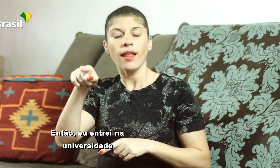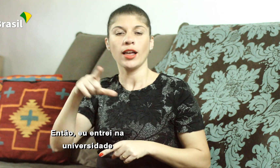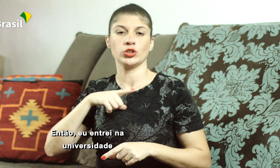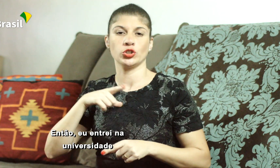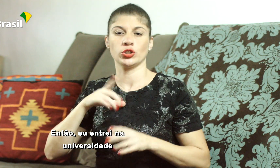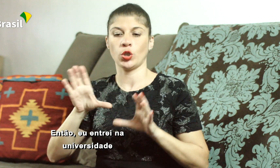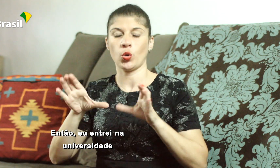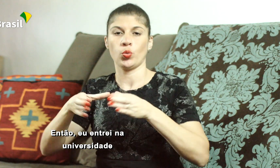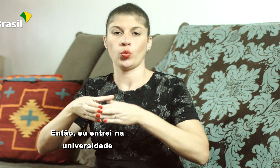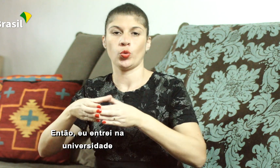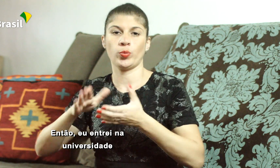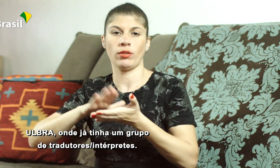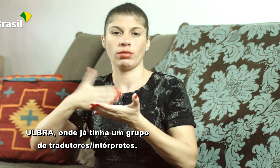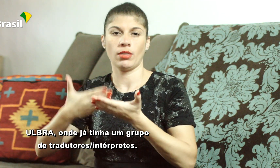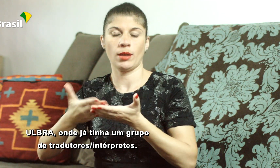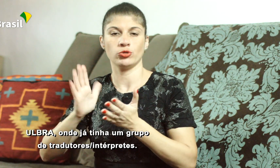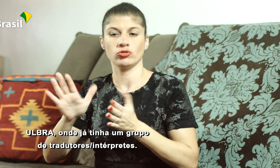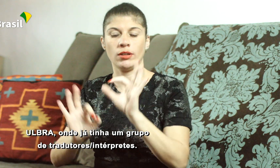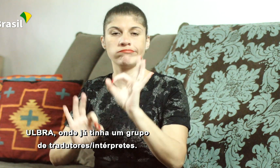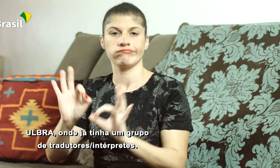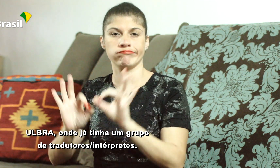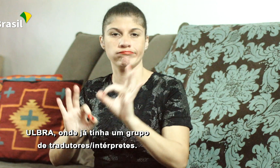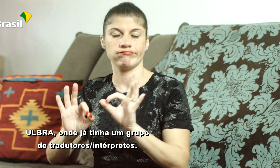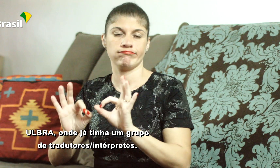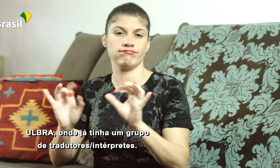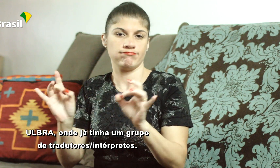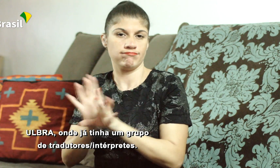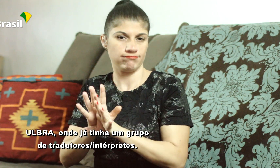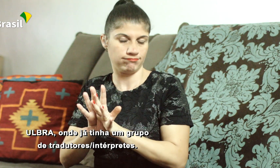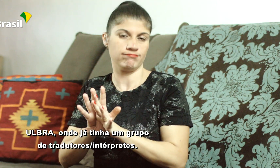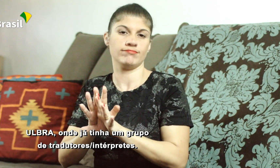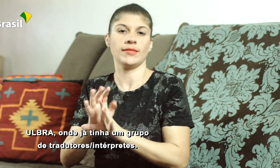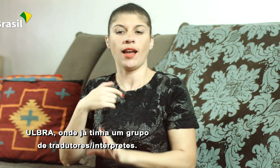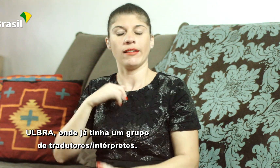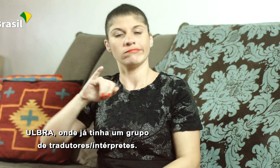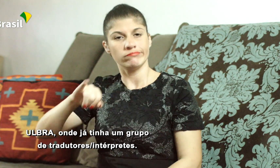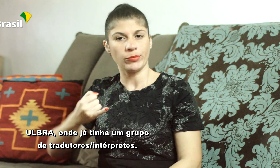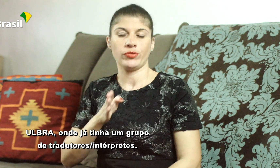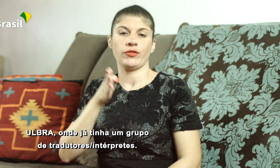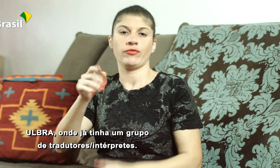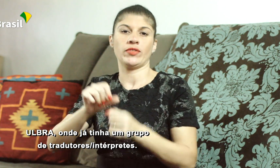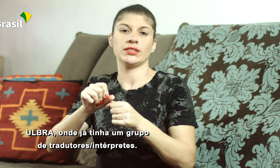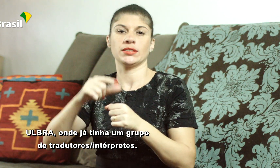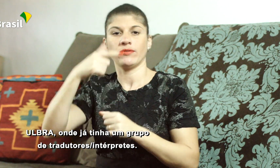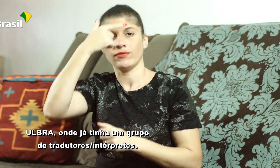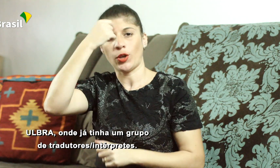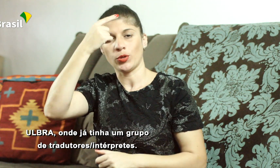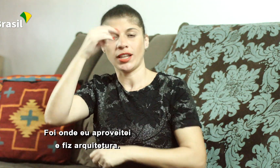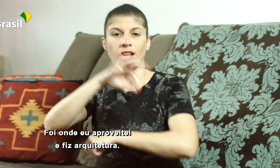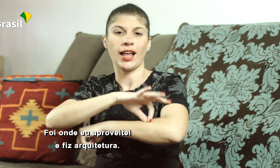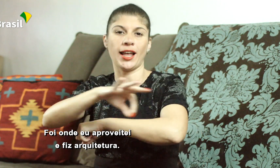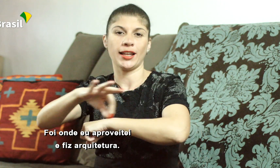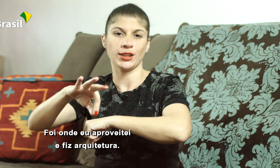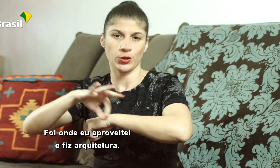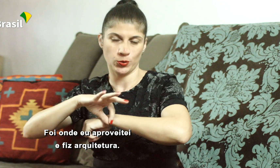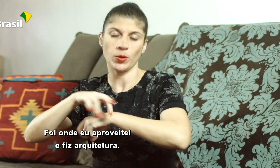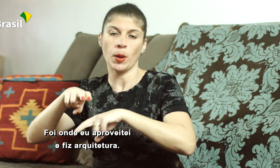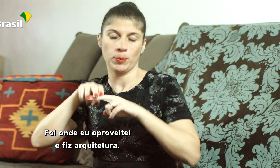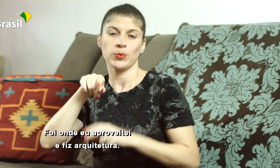eu entrei na Universidade Ubra, e onde já tinha um grupo de tradutores e intérpretes. Foi onde eu aproveitei e